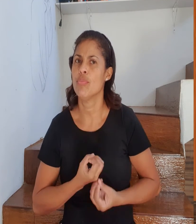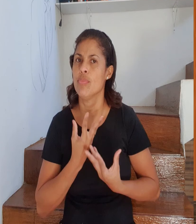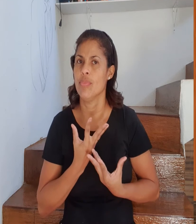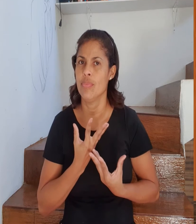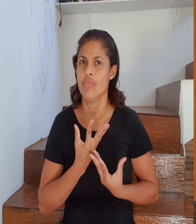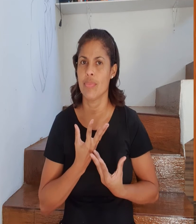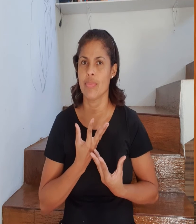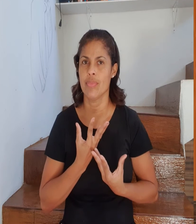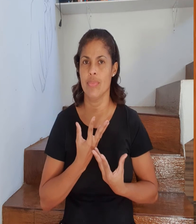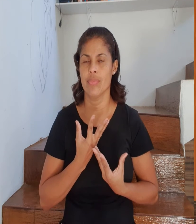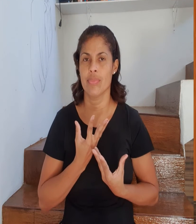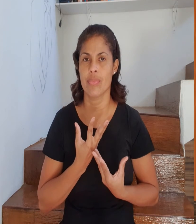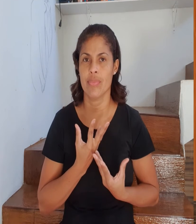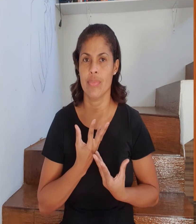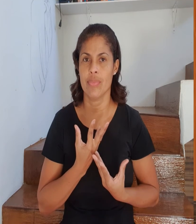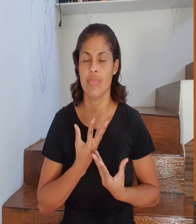imune.